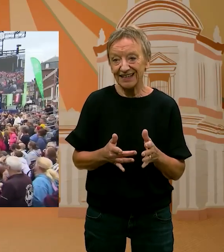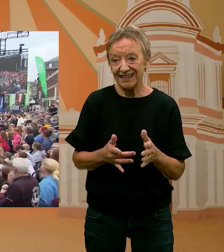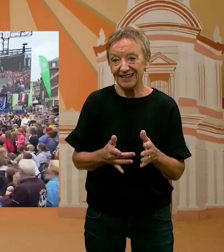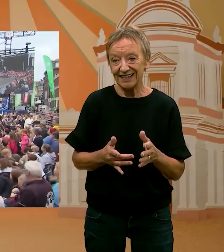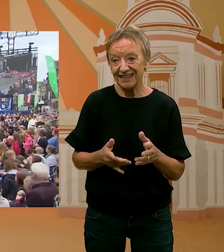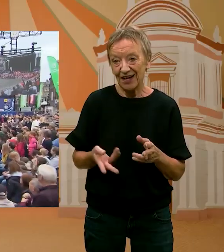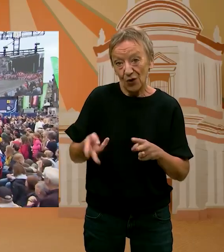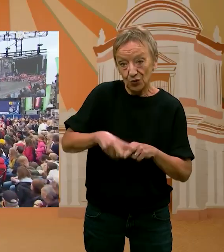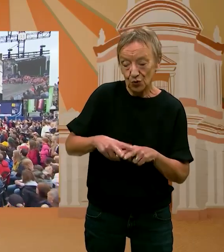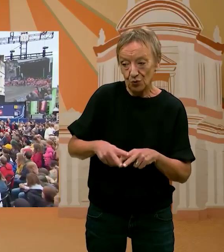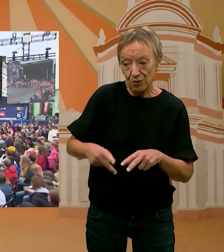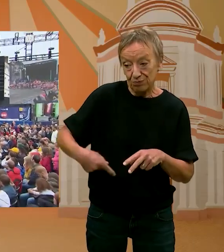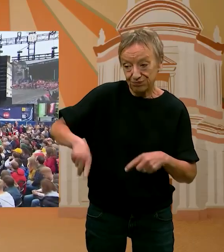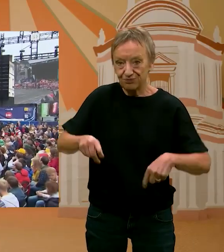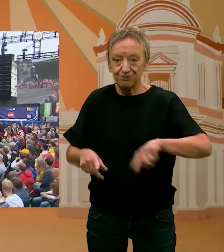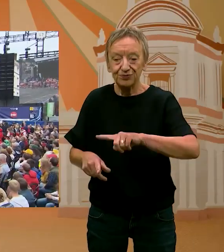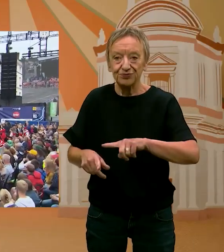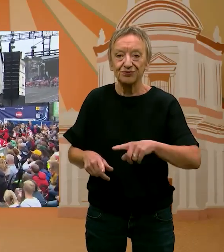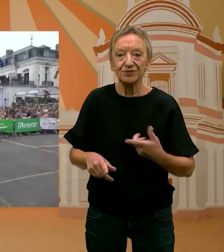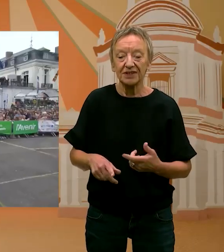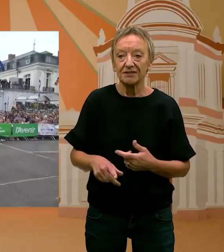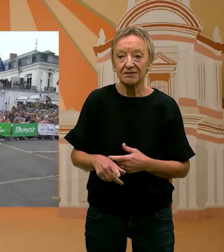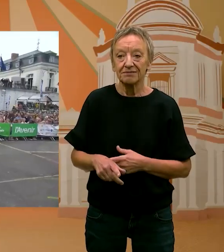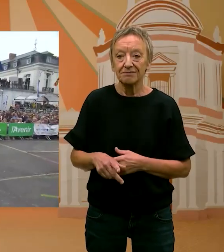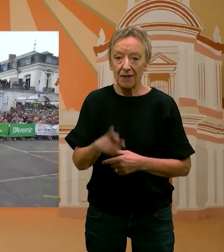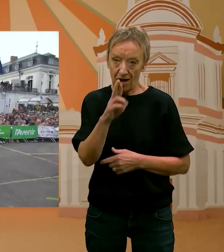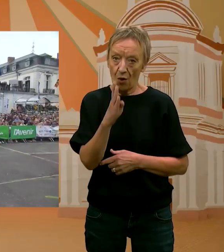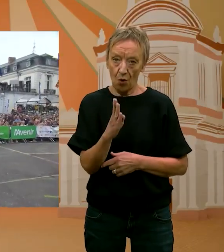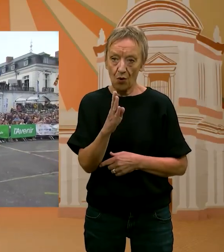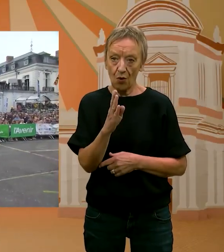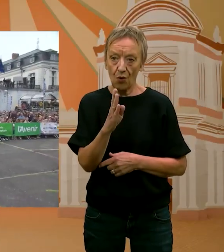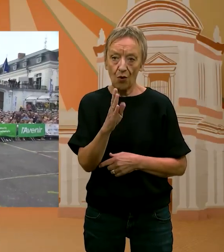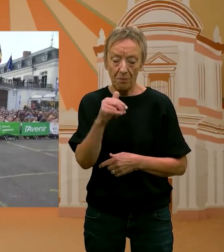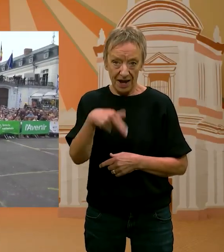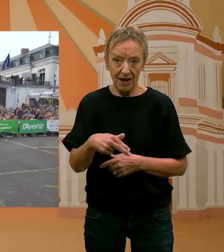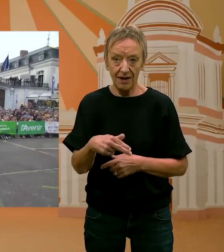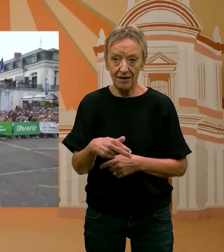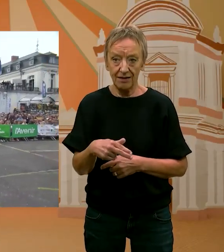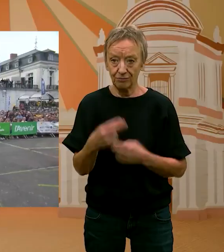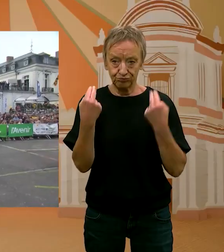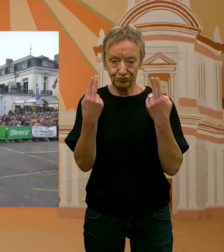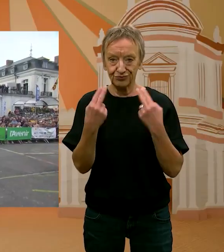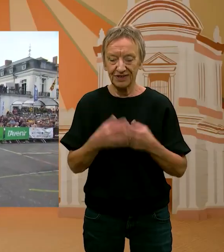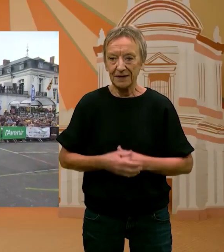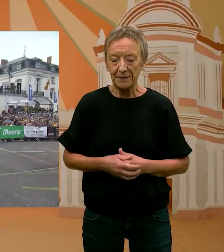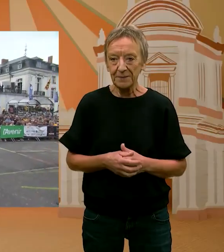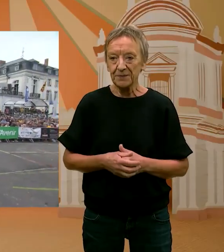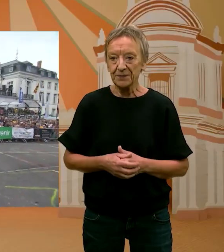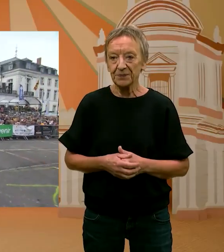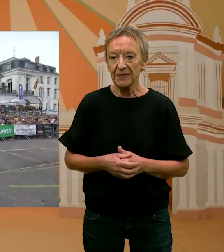à se dire qu'il faudrait vraiment le faire tomber là, mais voilà. Frédéric Gélon, on peut voir, vient de donner l'ordre avec Patrick Desambre de raccourcir l'air